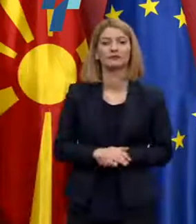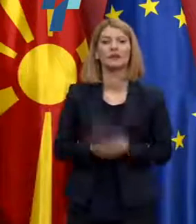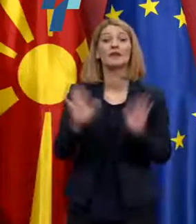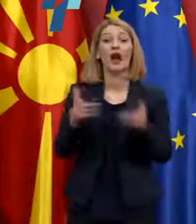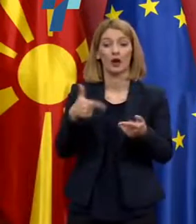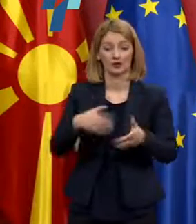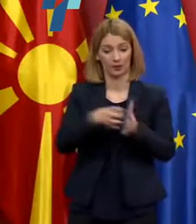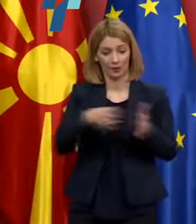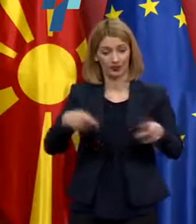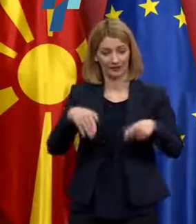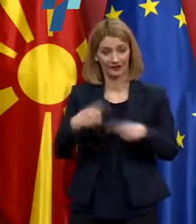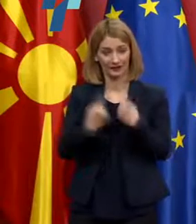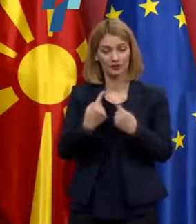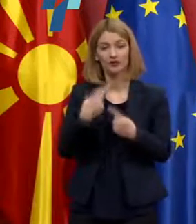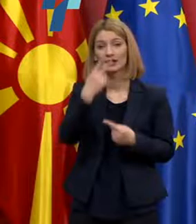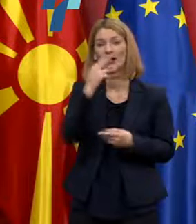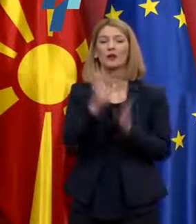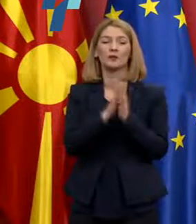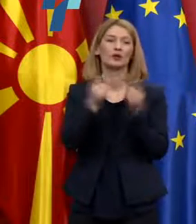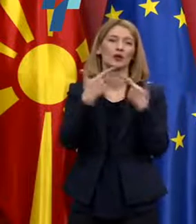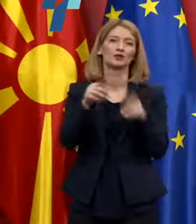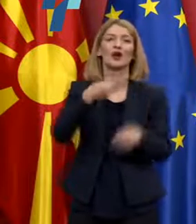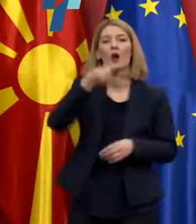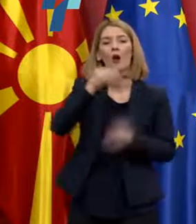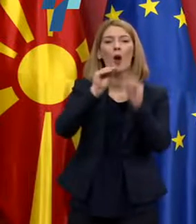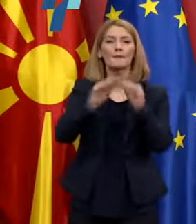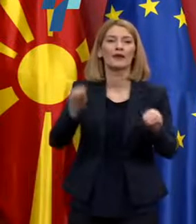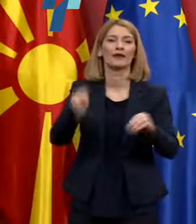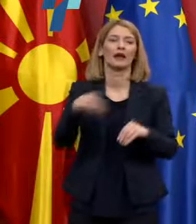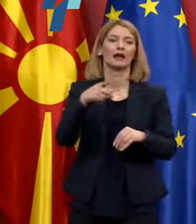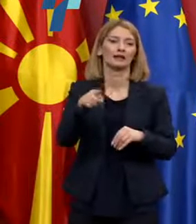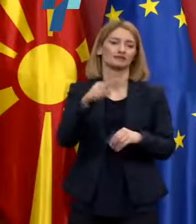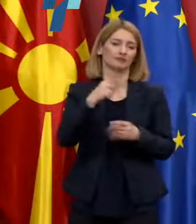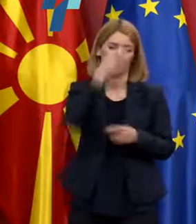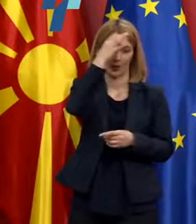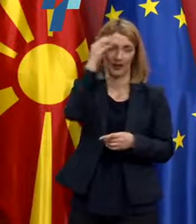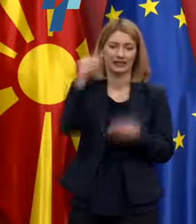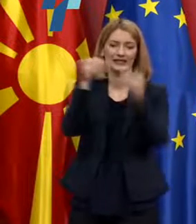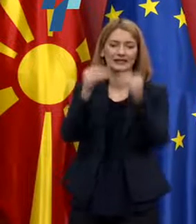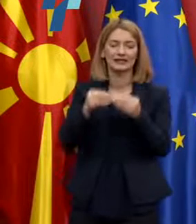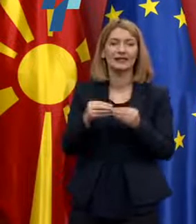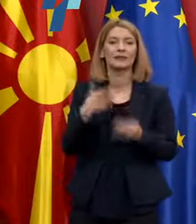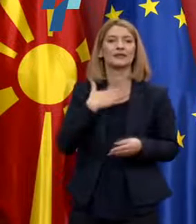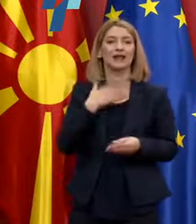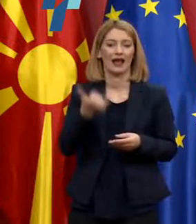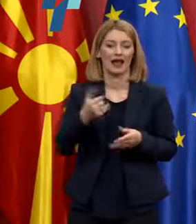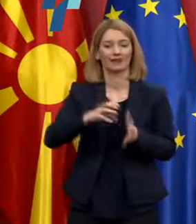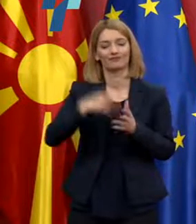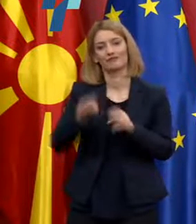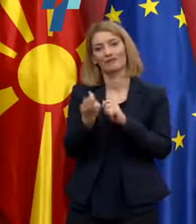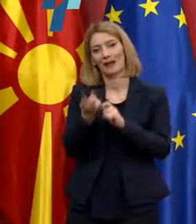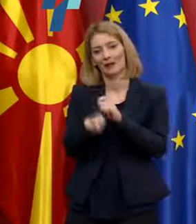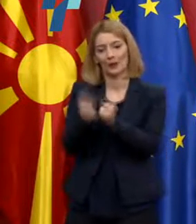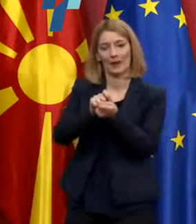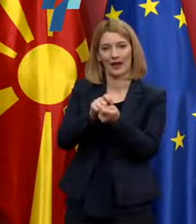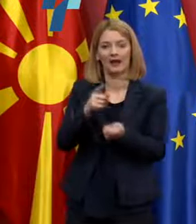вакви трендовите дано, дозволете тоа да го објавиме понеделник, со тоа што системот мој термин ќе биде малку измен, ќе трае повеќе прегледот, повеќе време за да